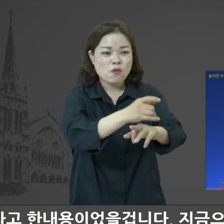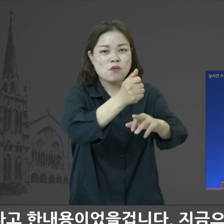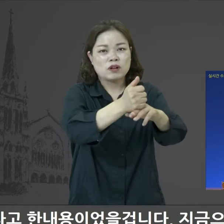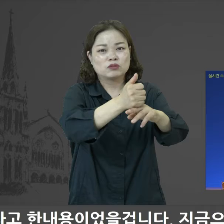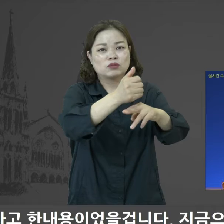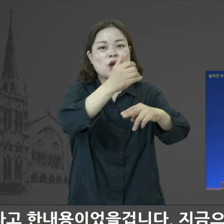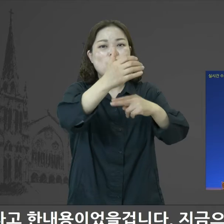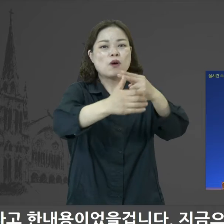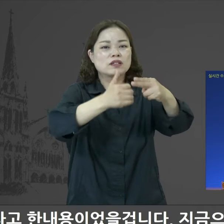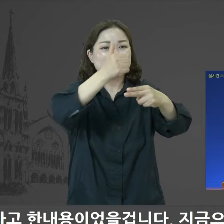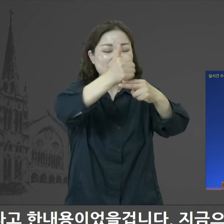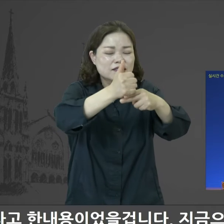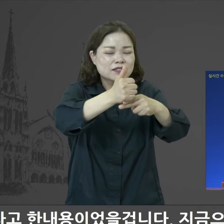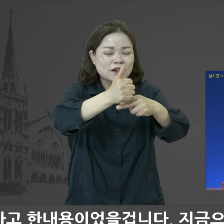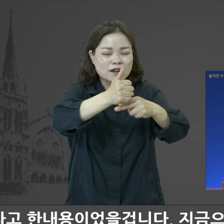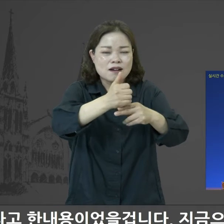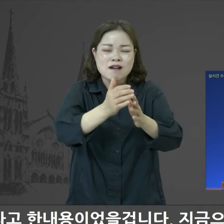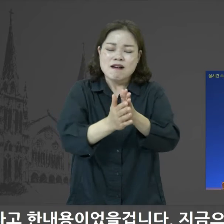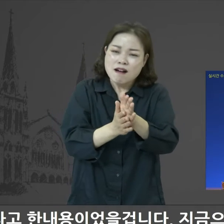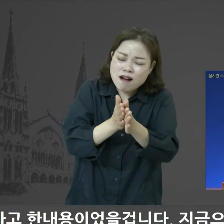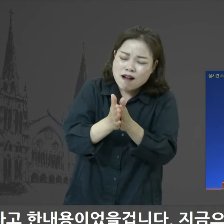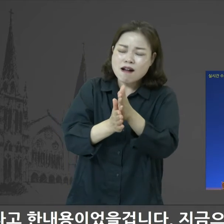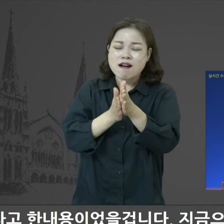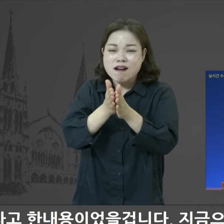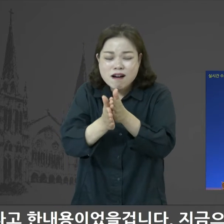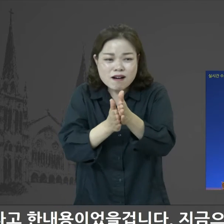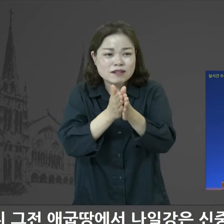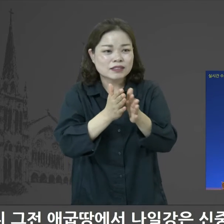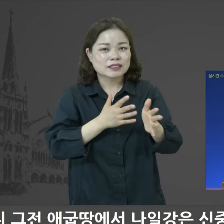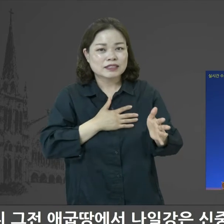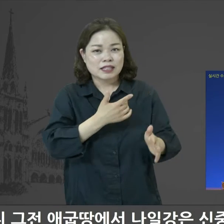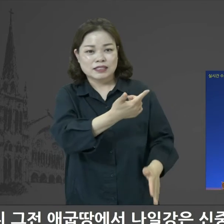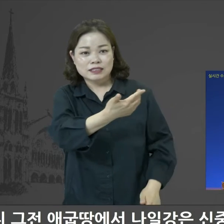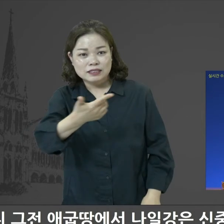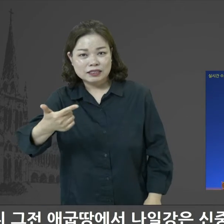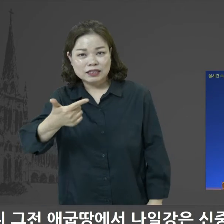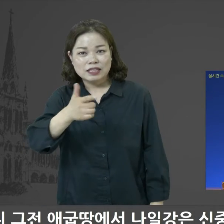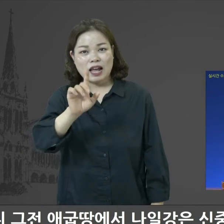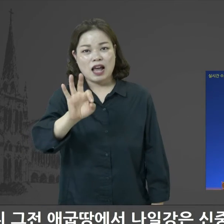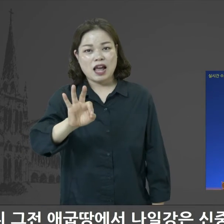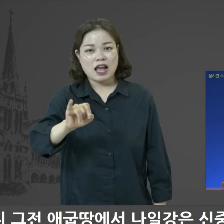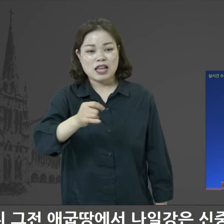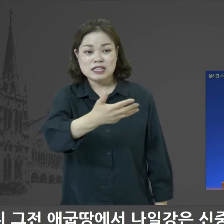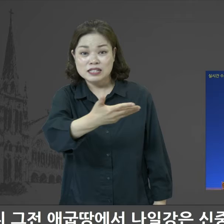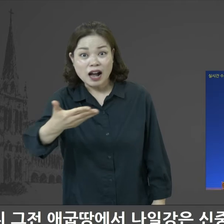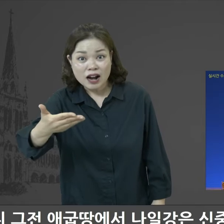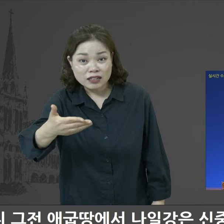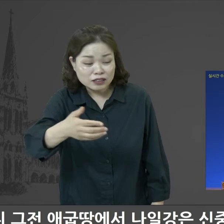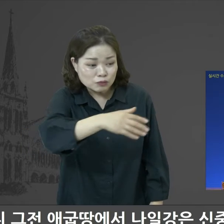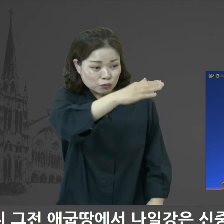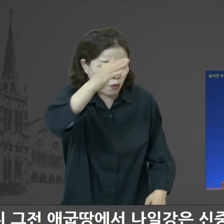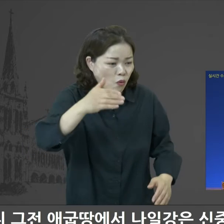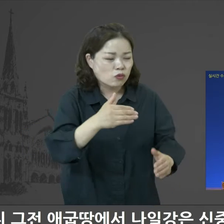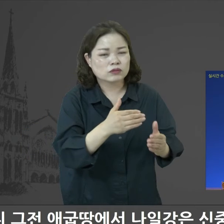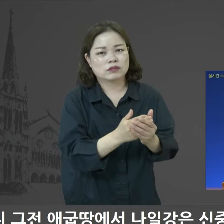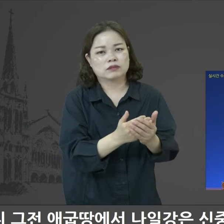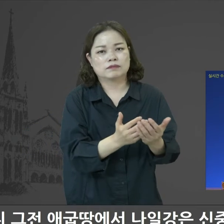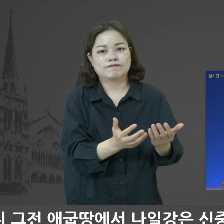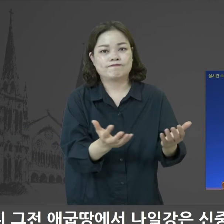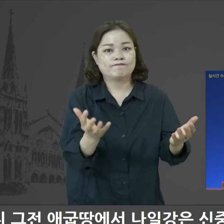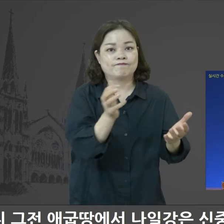왕이죠. 그러니까 별의별 짓을 다해서 온갖 정성을 다해서 나일강을 숭배하는 것입니다. 나일강은 그들의 모든 것입니다.